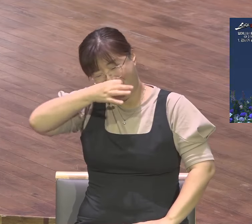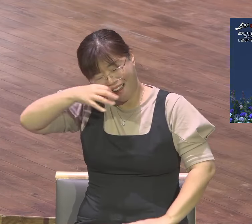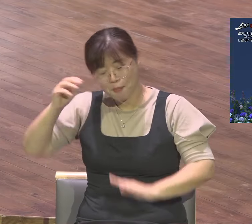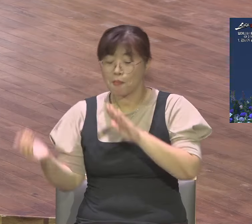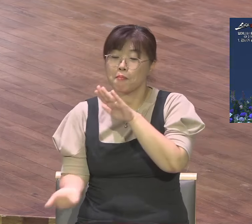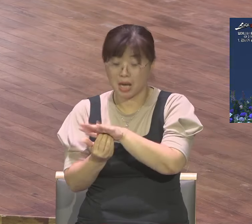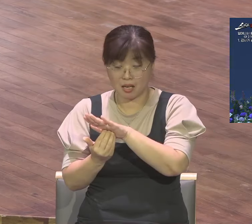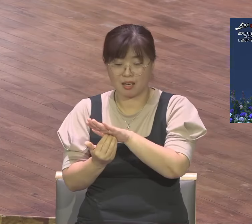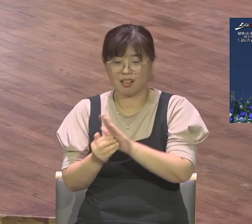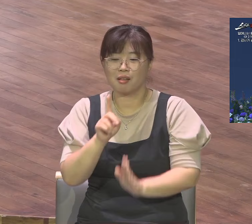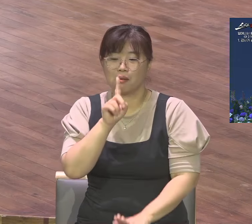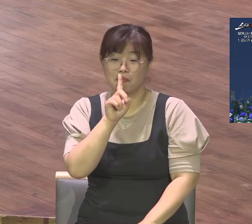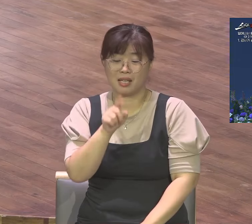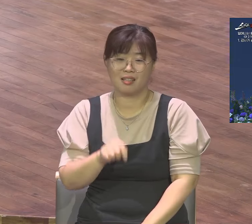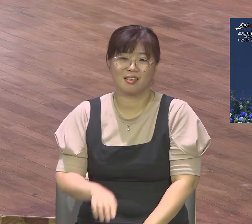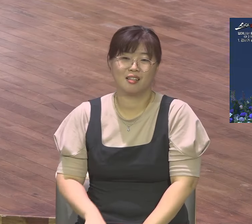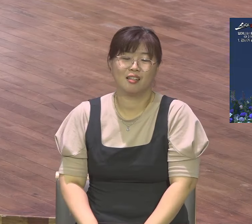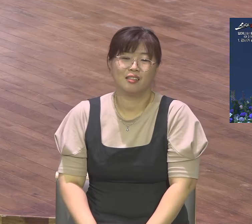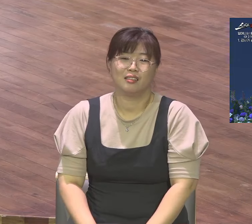이 사랑이